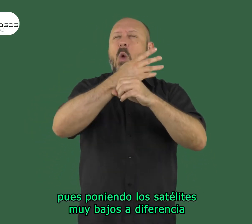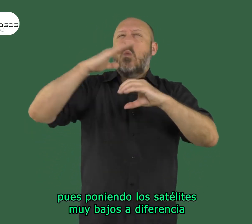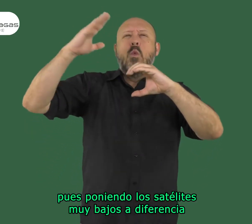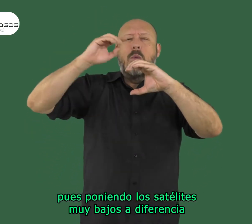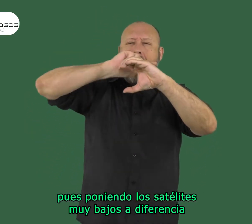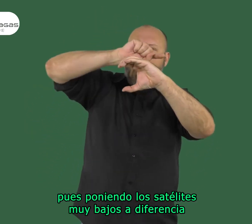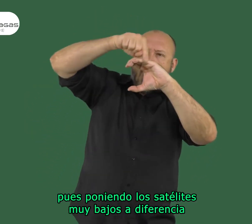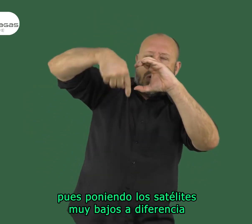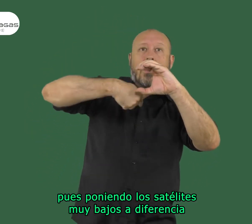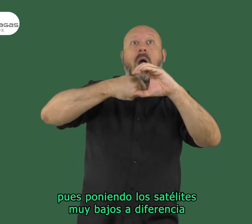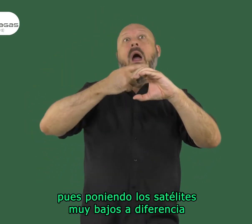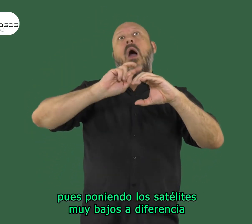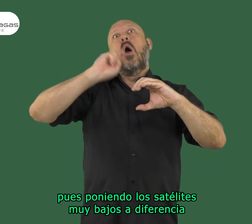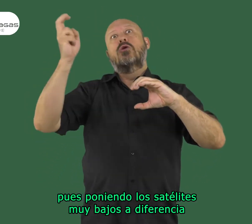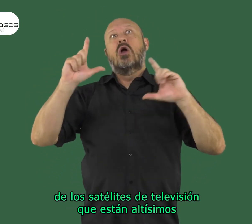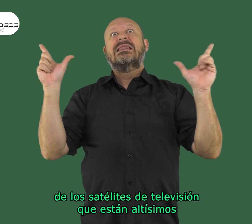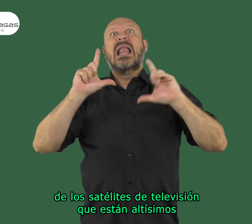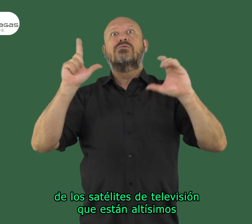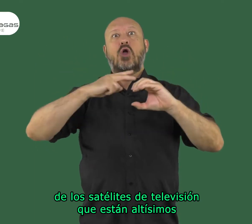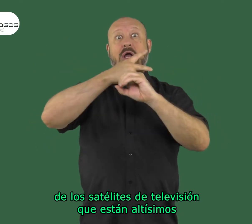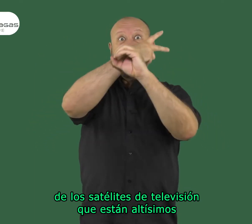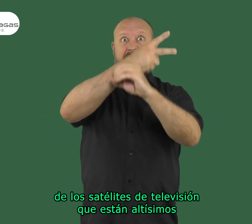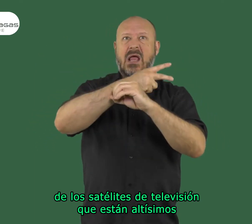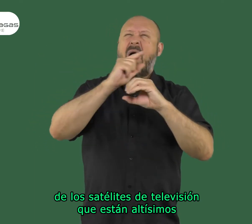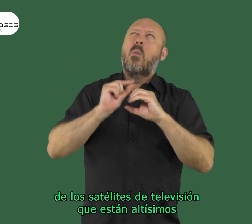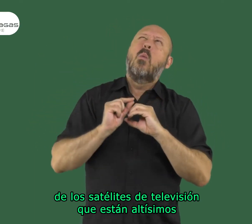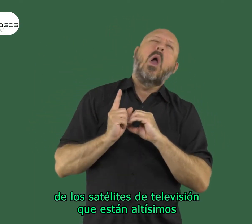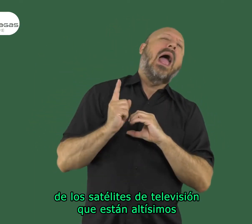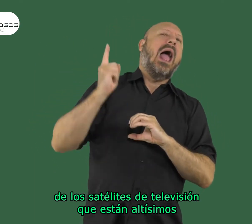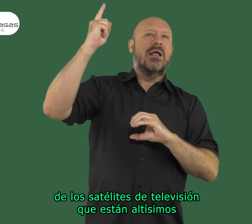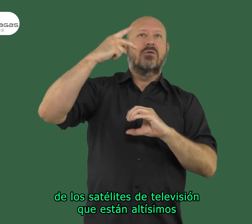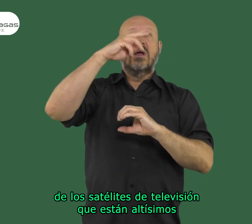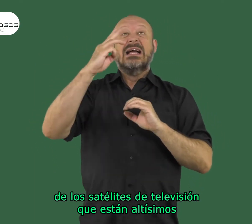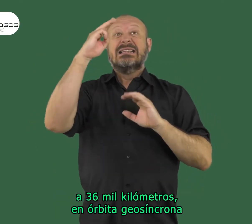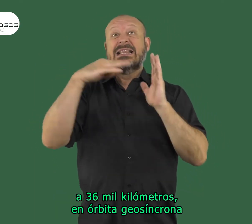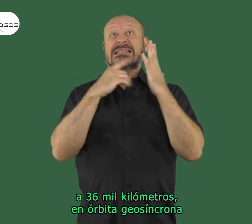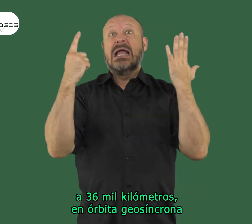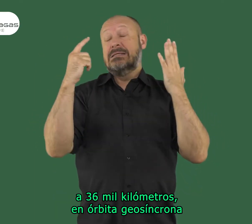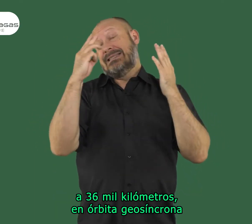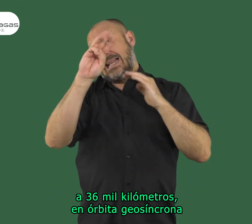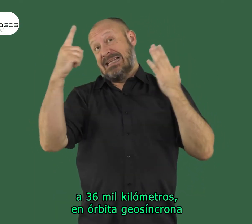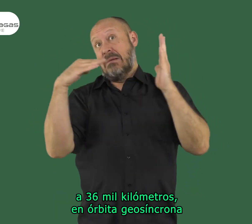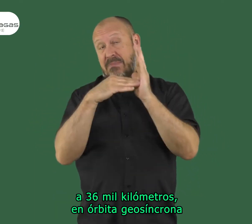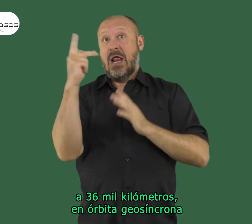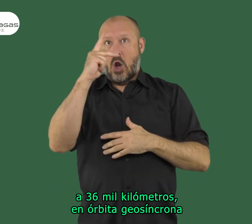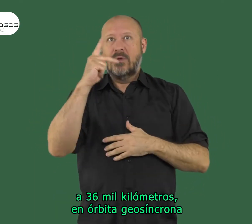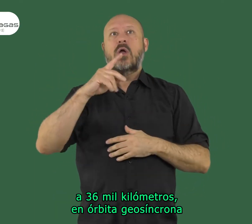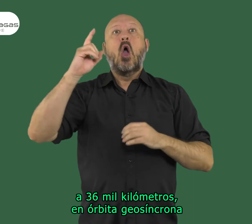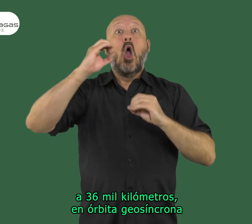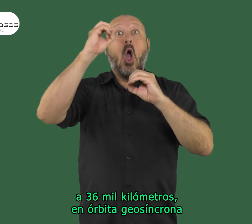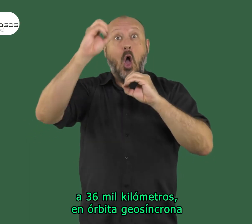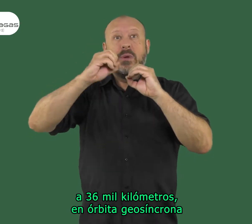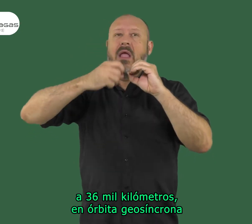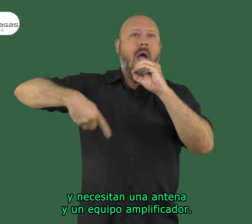poniendo los satélites muy bajos, a diferencia de los satélites de televisión, que están altísimos, a 36.000 kilómetros, en